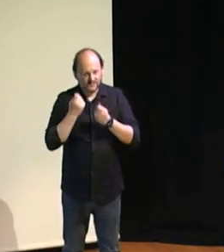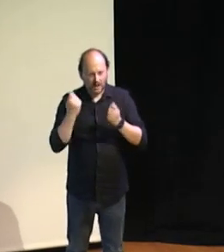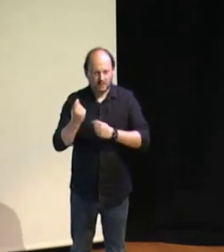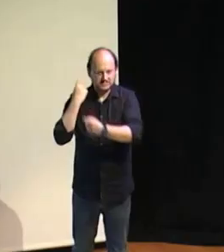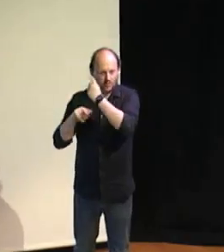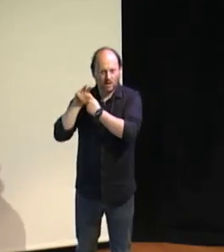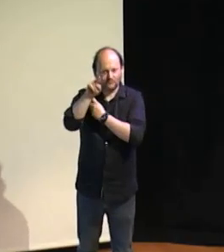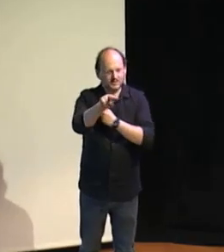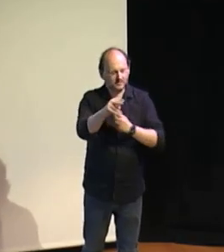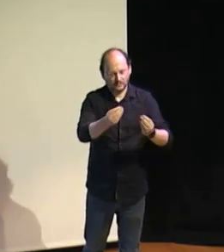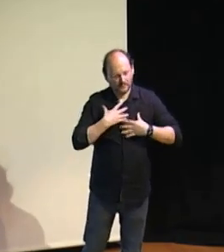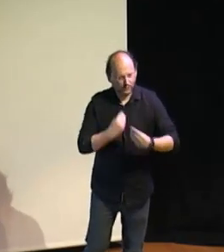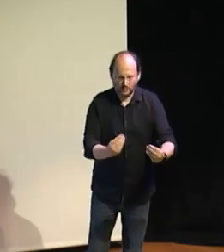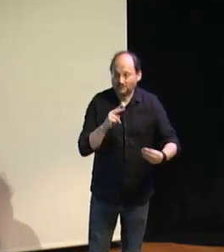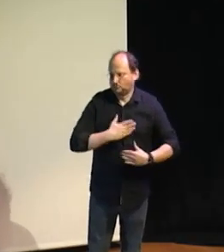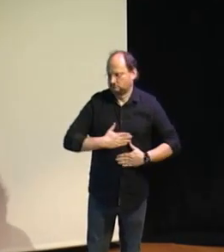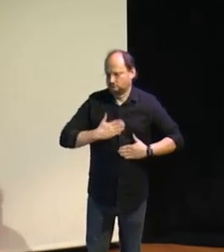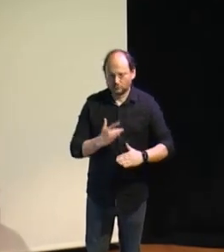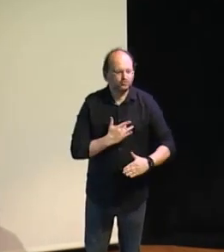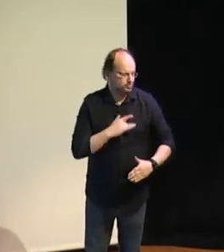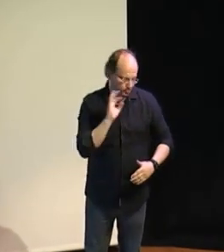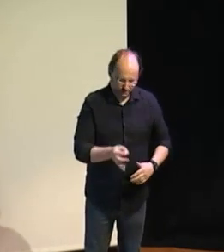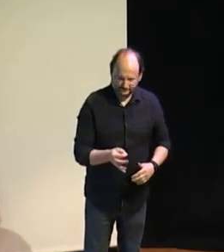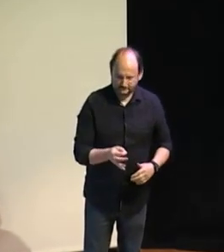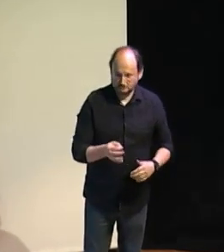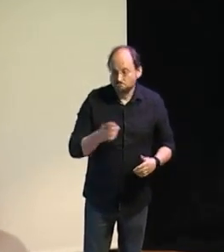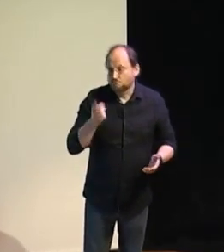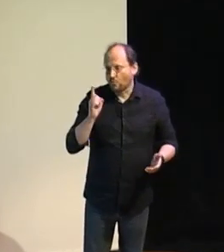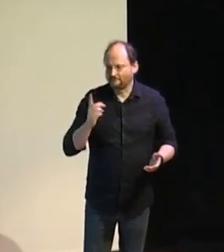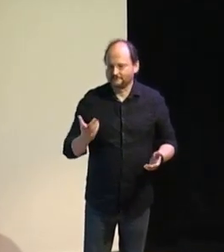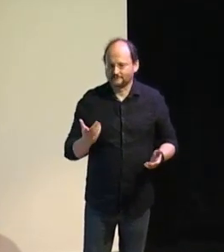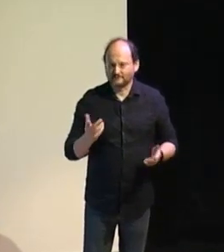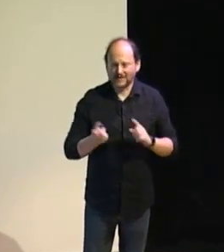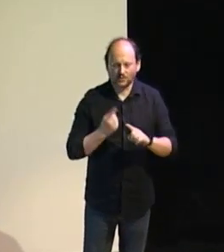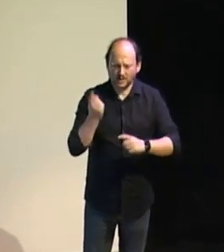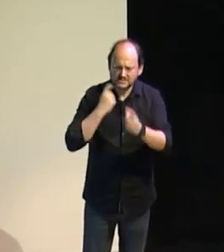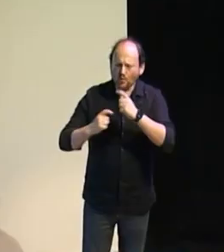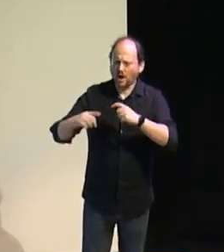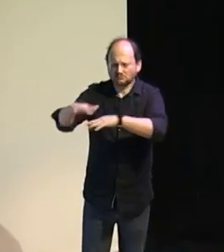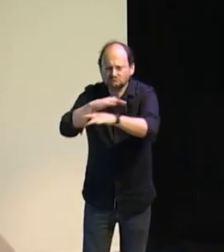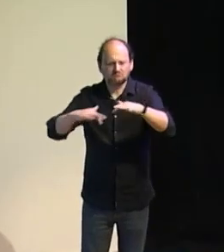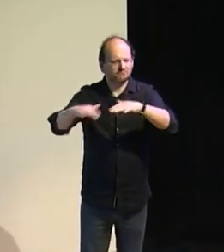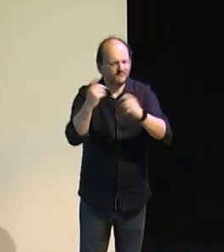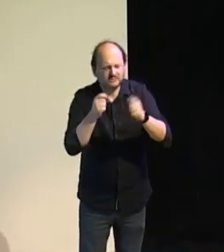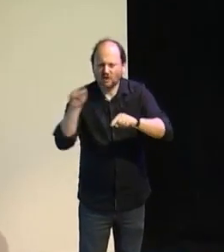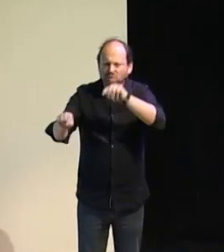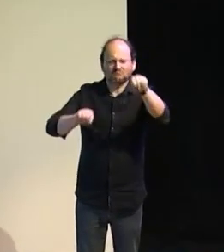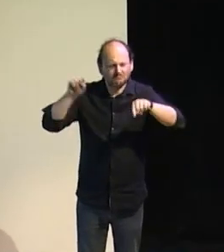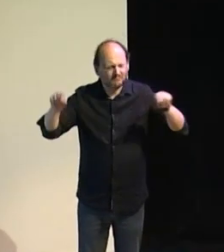Donc, merci au Festival Histoire à venir de m'avoir invité. C'est vrai que ça me touche énormément. Parce que je pense que c'est